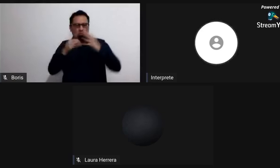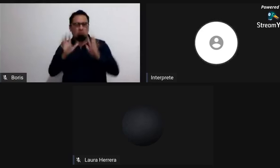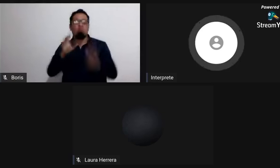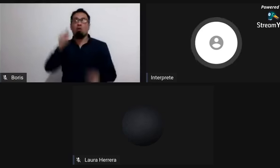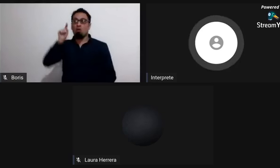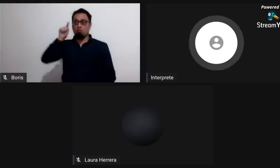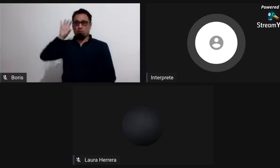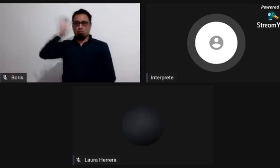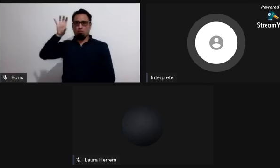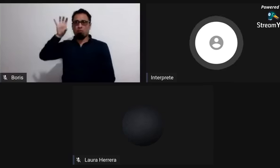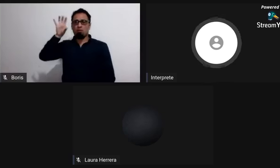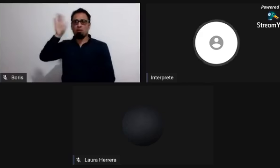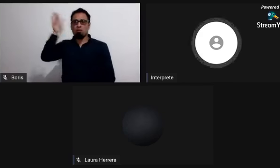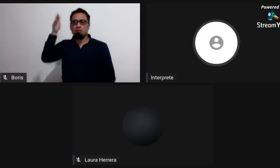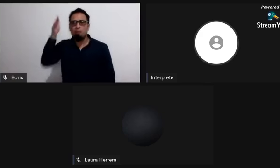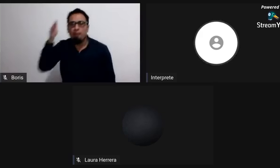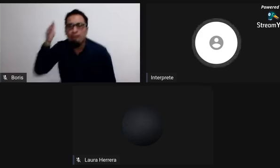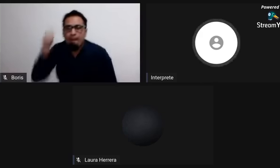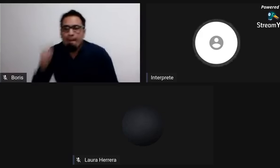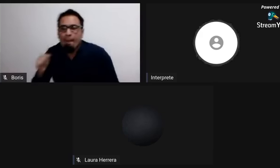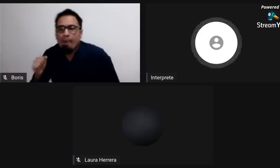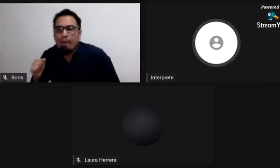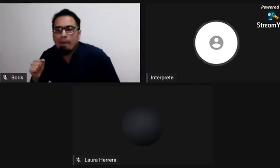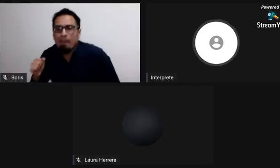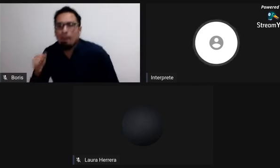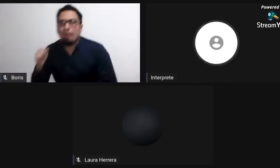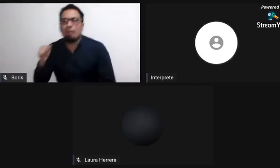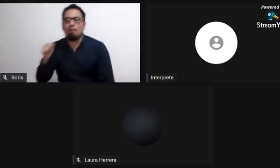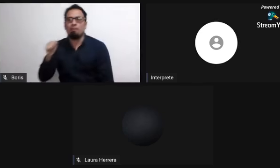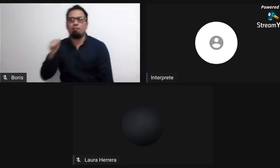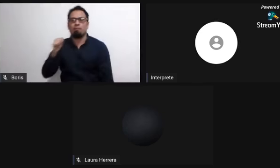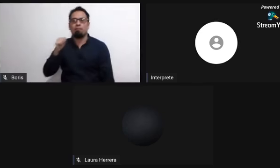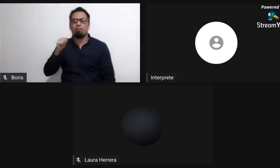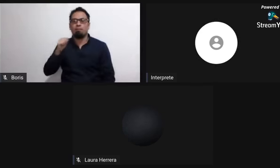el Partido Liberal pues tenía unos intereses diferentes.